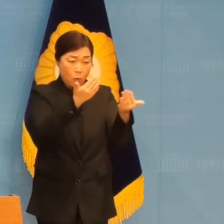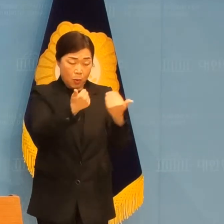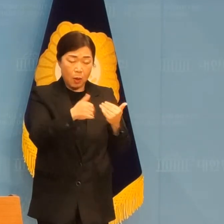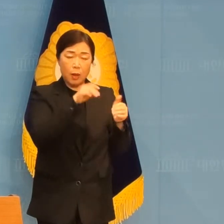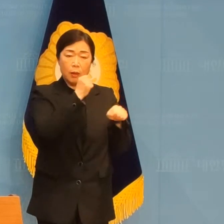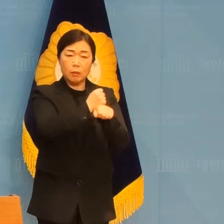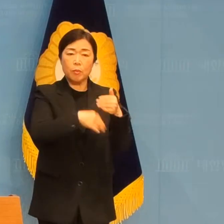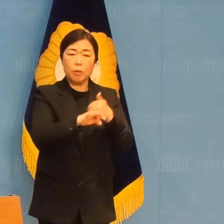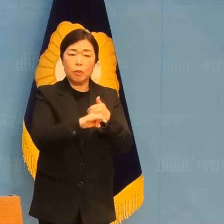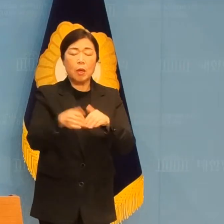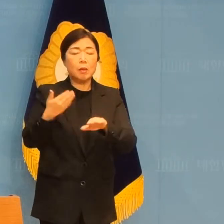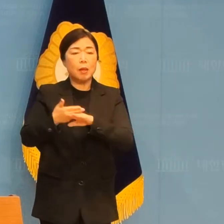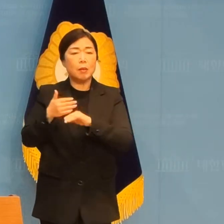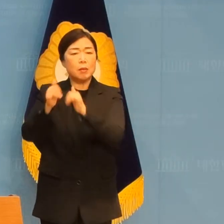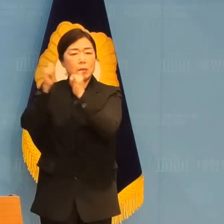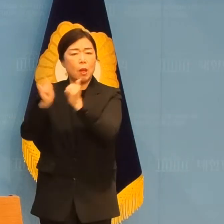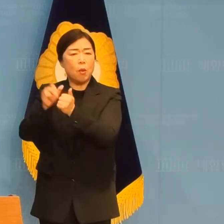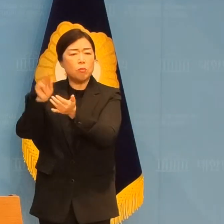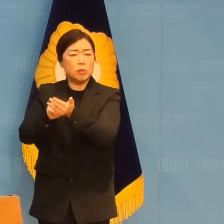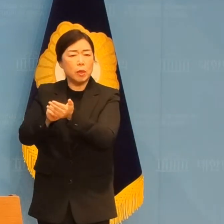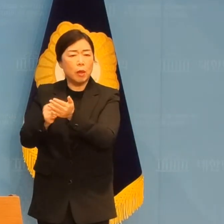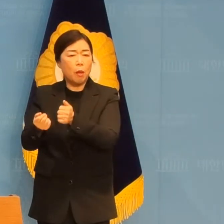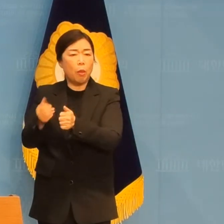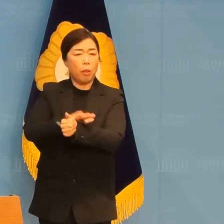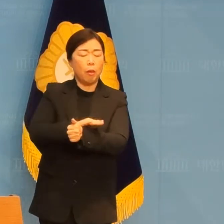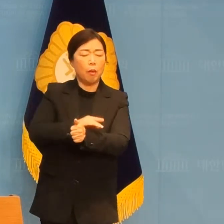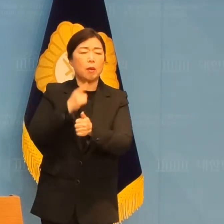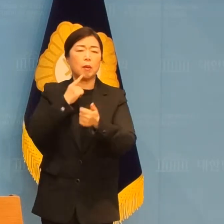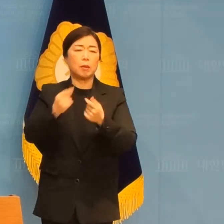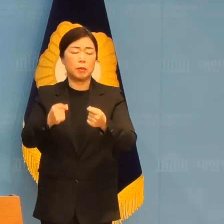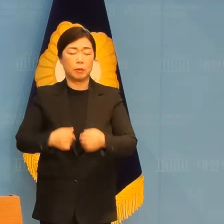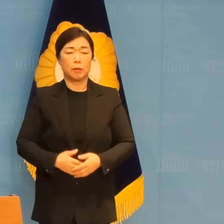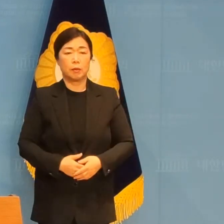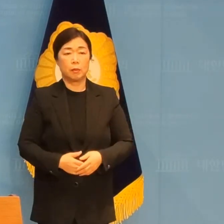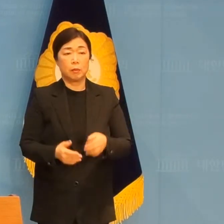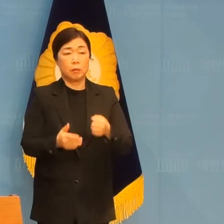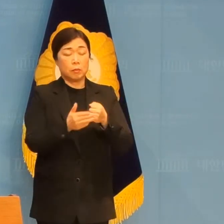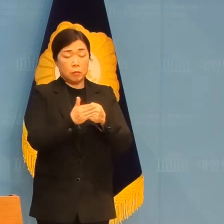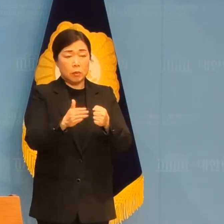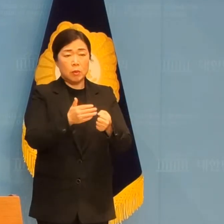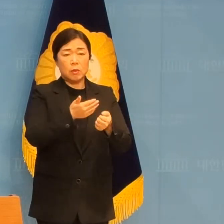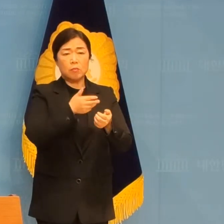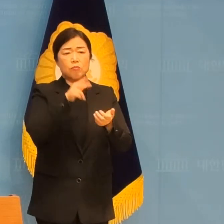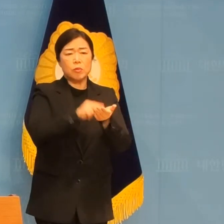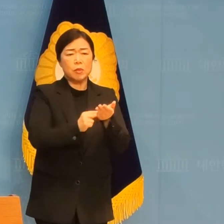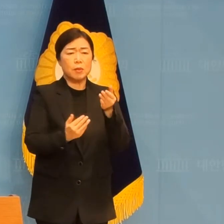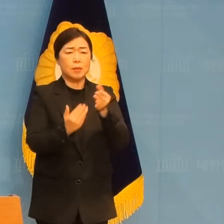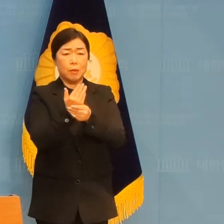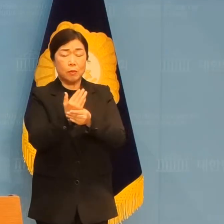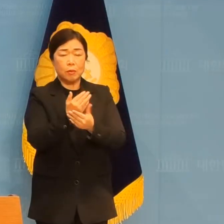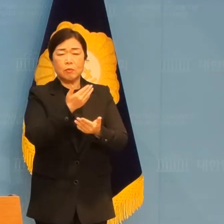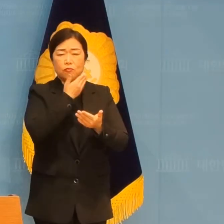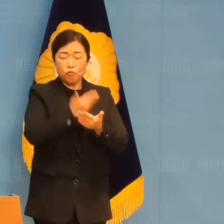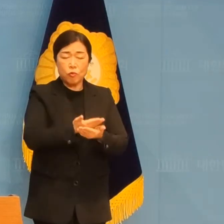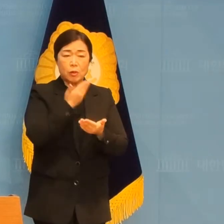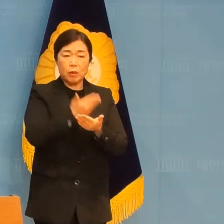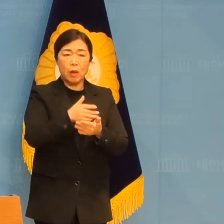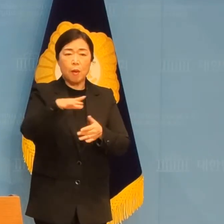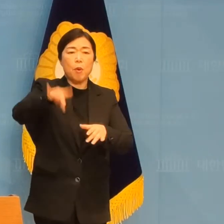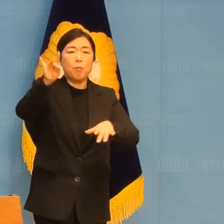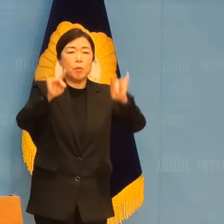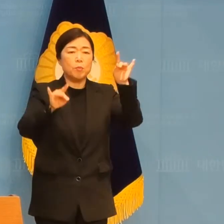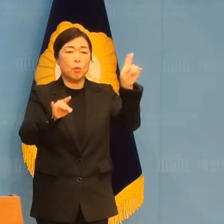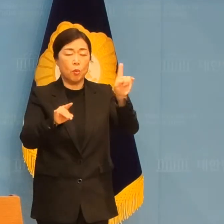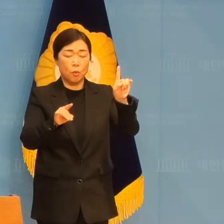요구를 무시하는 행태며 우선순위가 전도된 처사입니다. 위기 때마다 북풍을